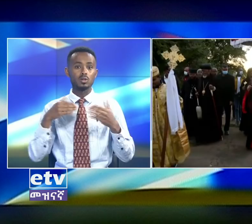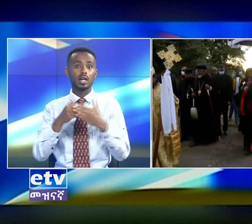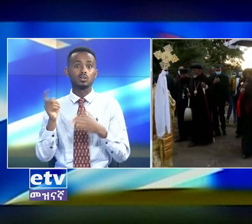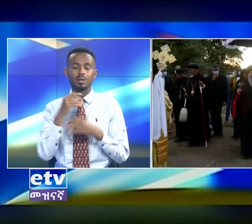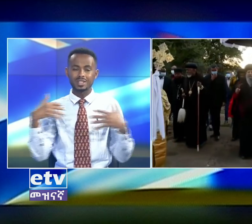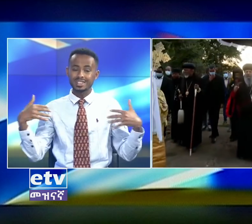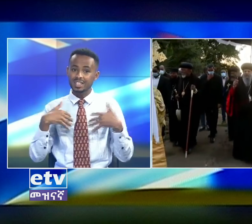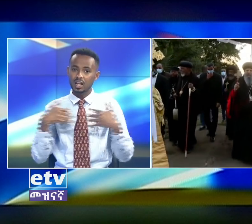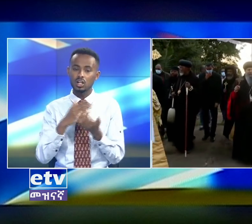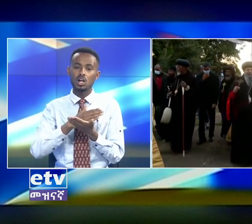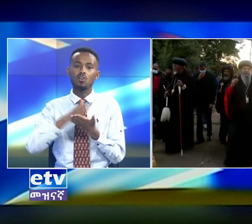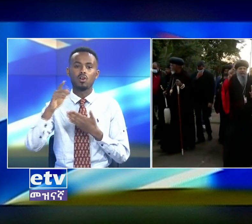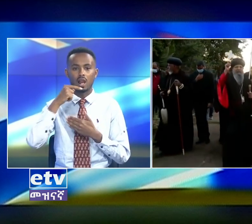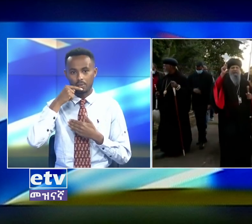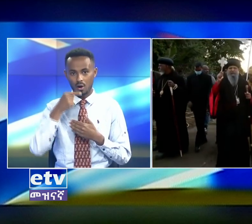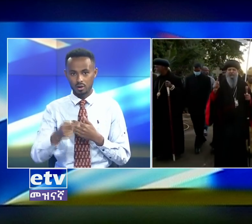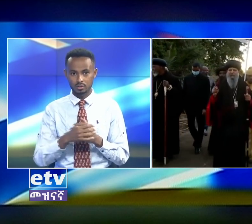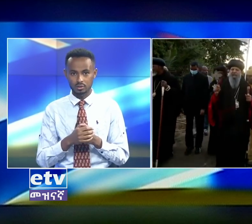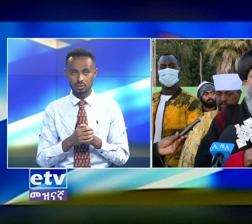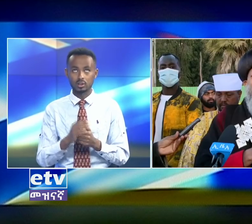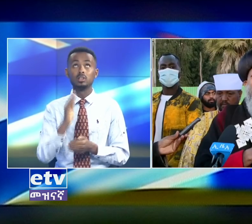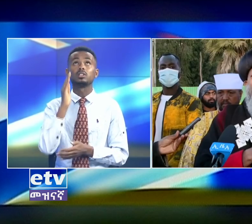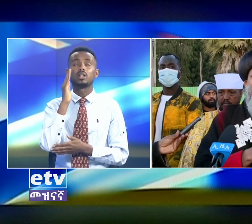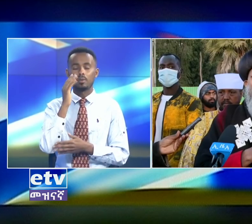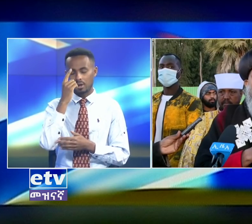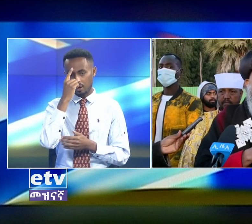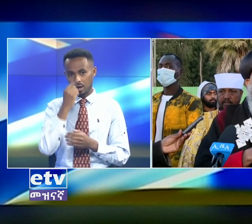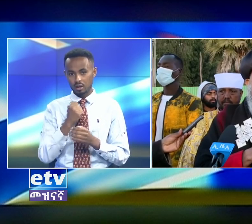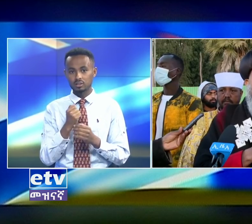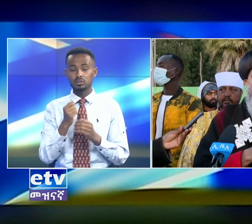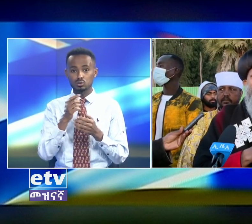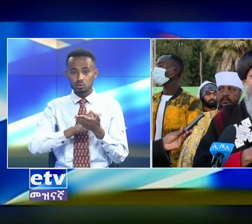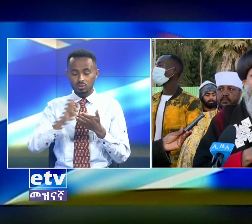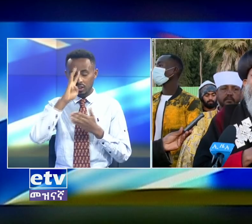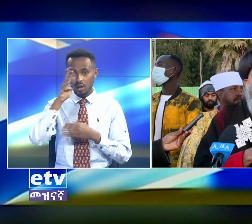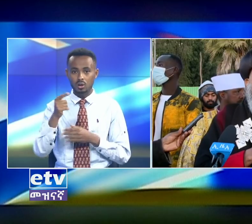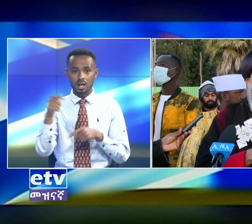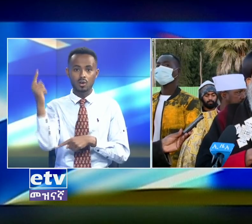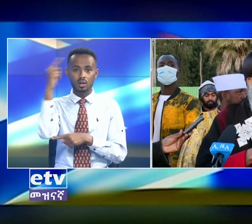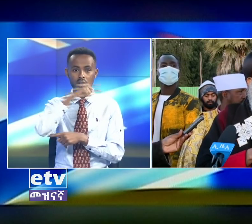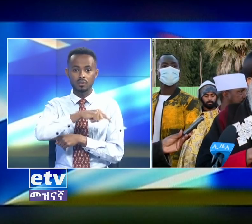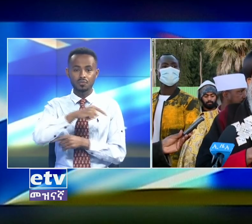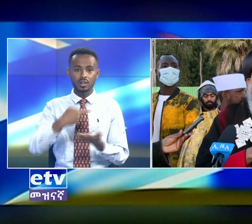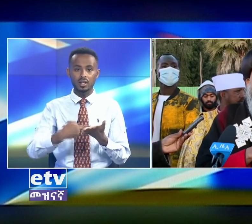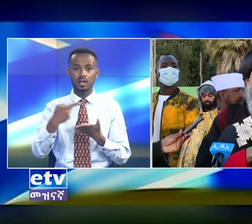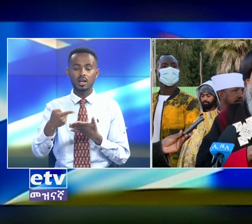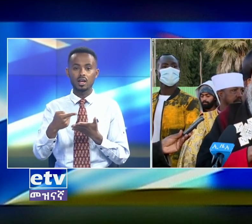የሚል ስጋትን ቀርፎልናል ብለዋል። እግዚአብሔር አምላክ ቅዱስ ፈቃድ ሆኖ በዛሬው ቀን ይሄ